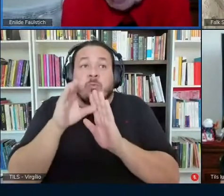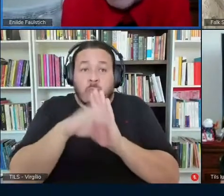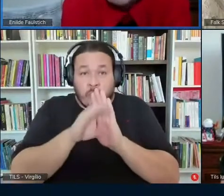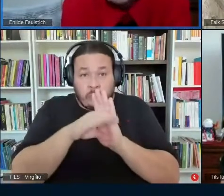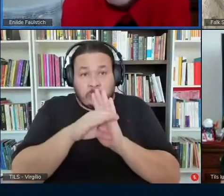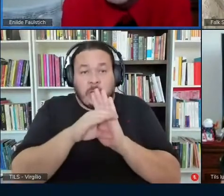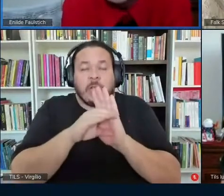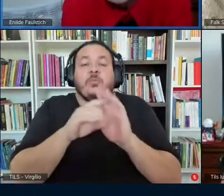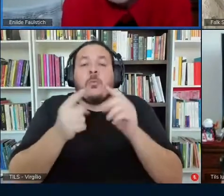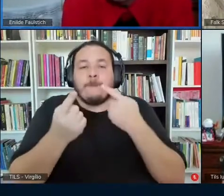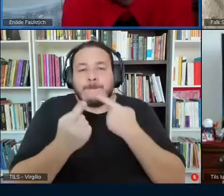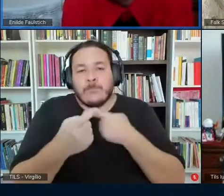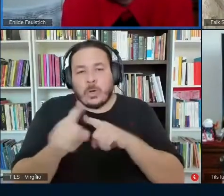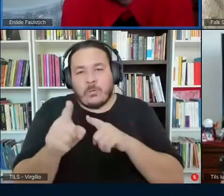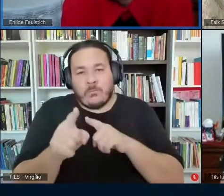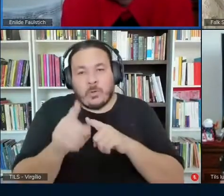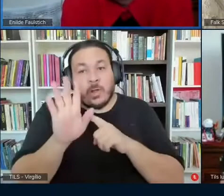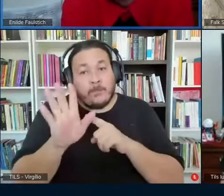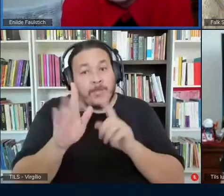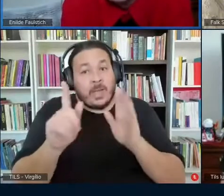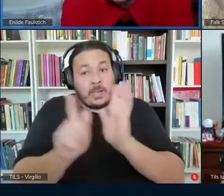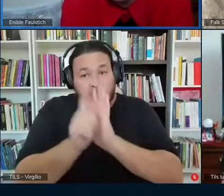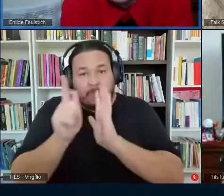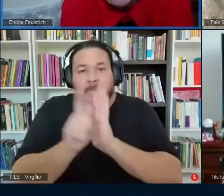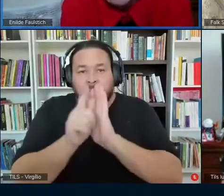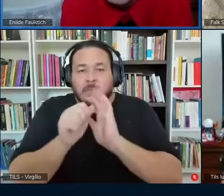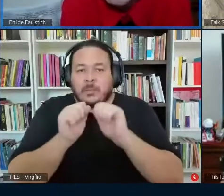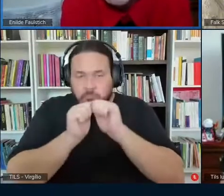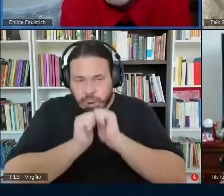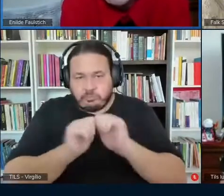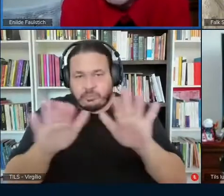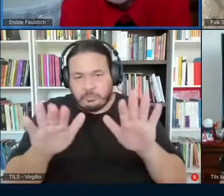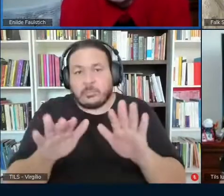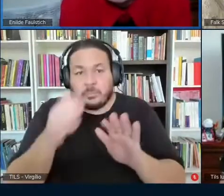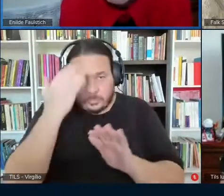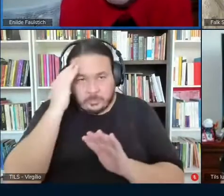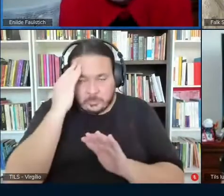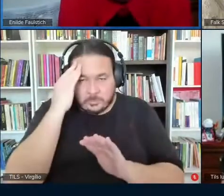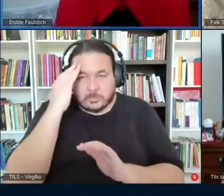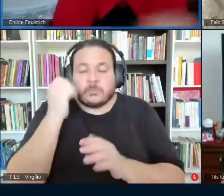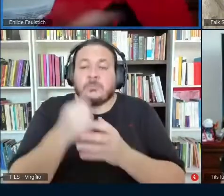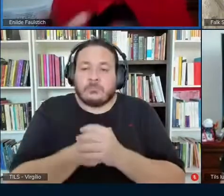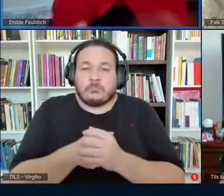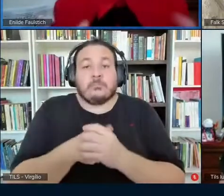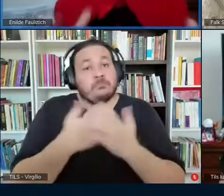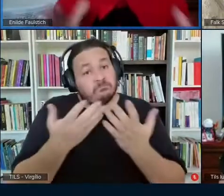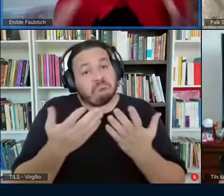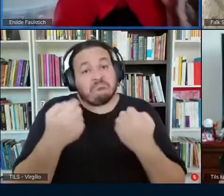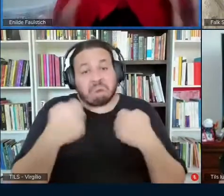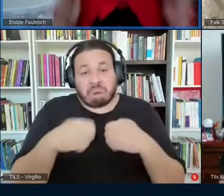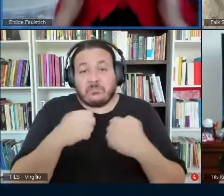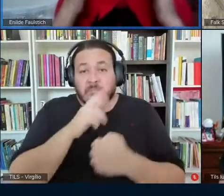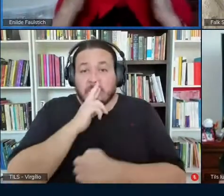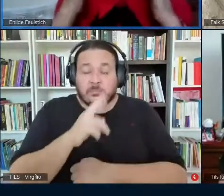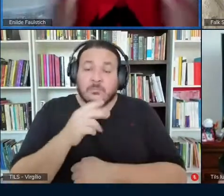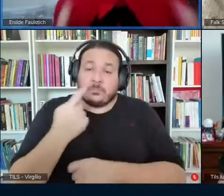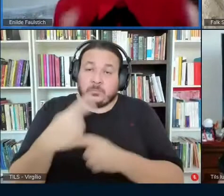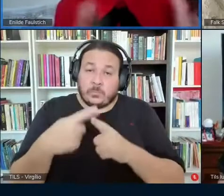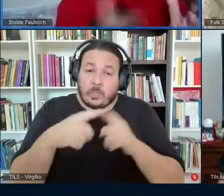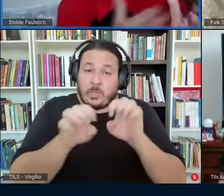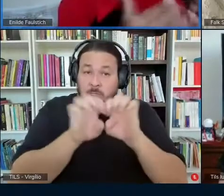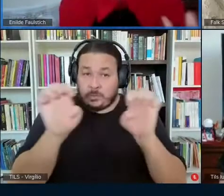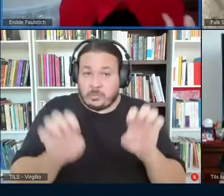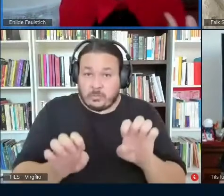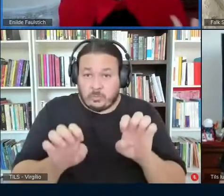provoca, mas a gramática que está mandando, entendeu? Então, nós temos que dizer, por quê? Porque essas estruturas são